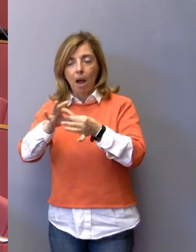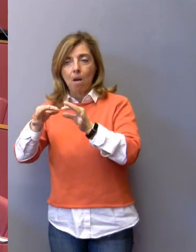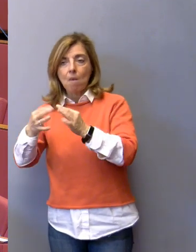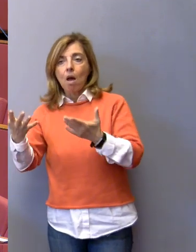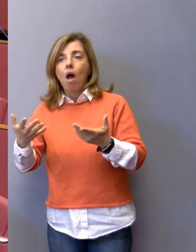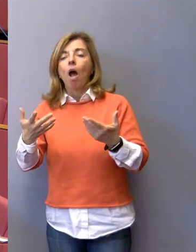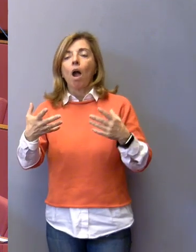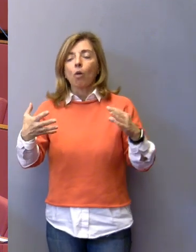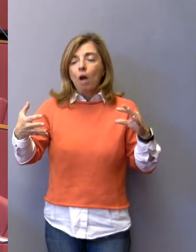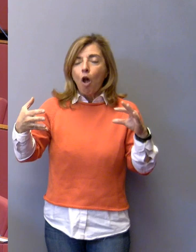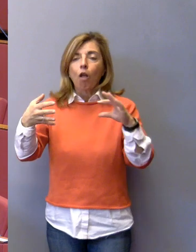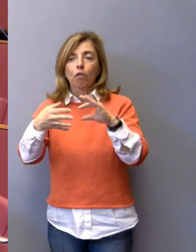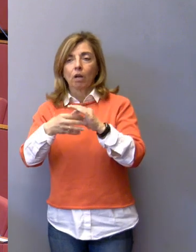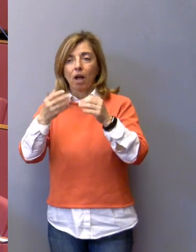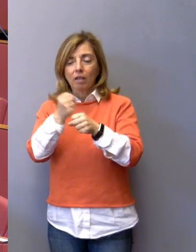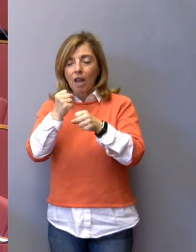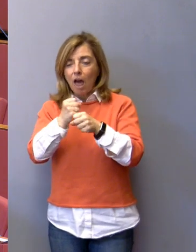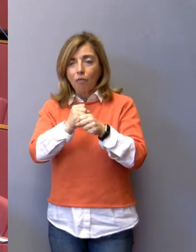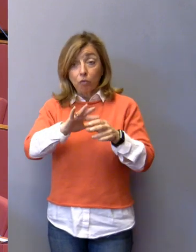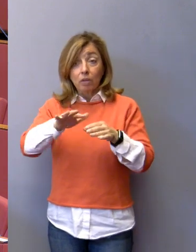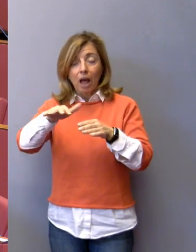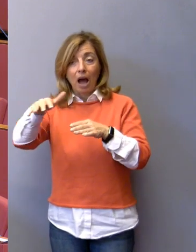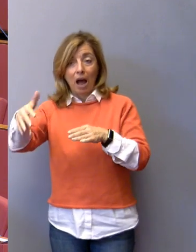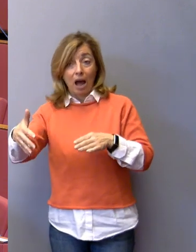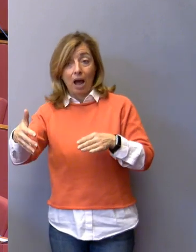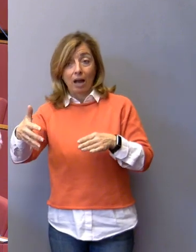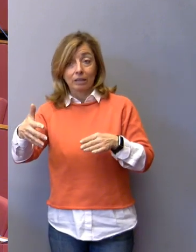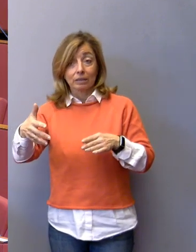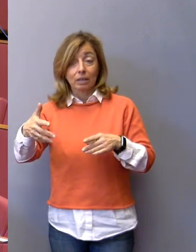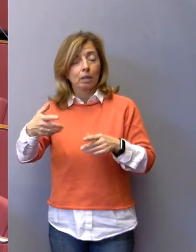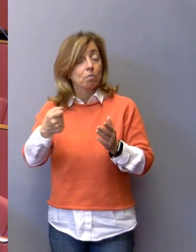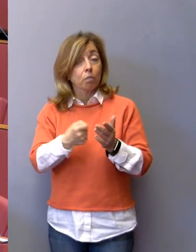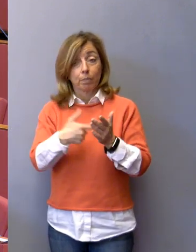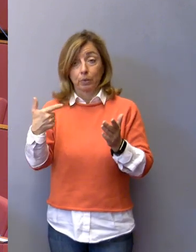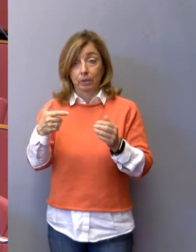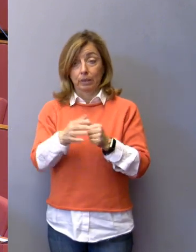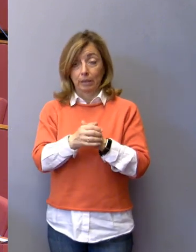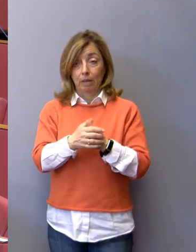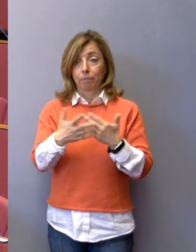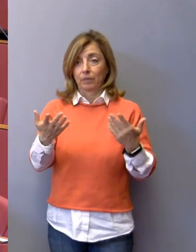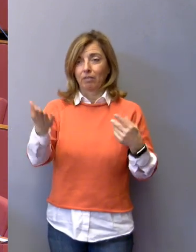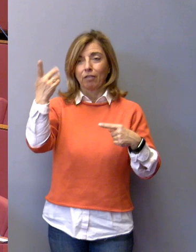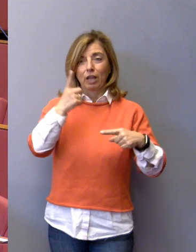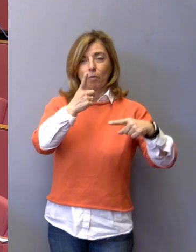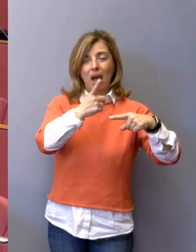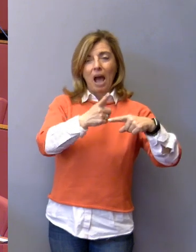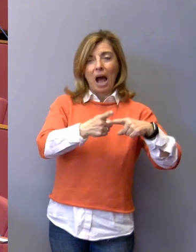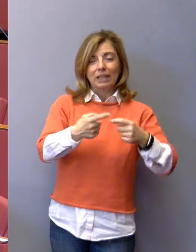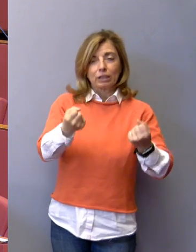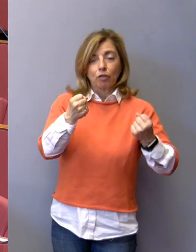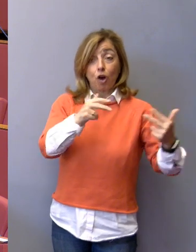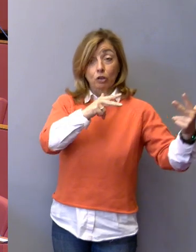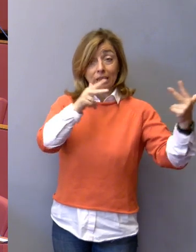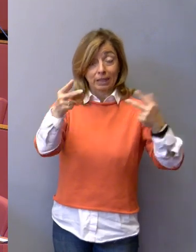cantierizzazioni azioni che la nostra città deve perseguire che è fondamentale che va dicevo da tagliarsi di forza di trasporto pubblico